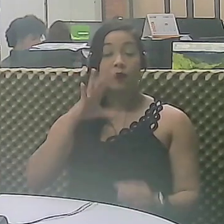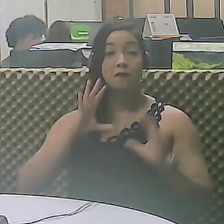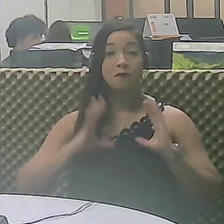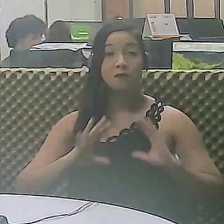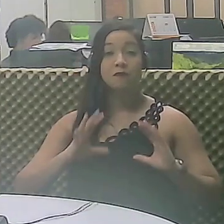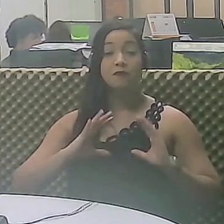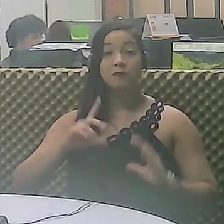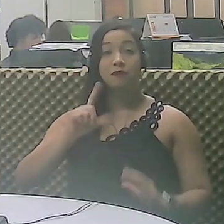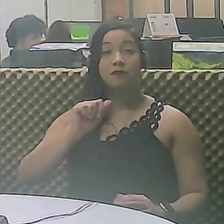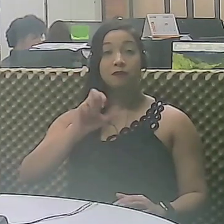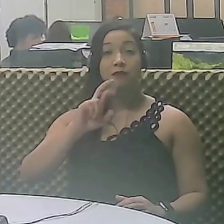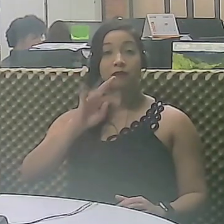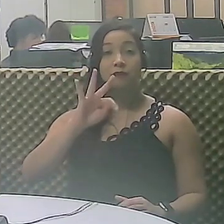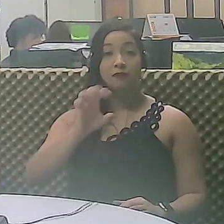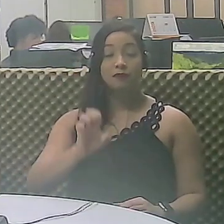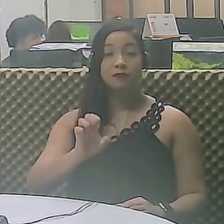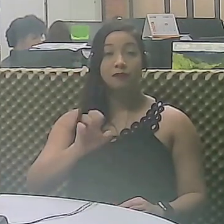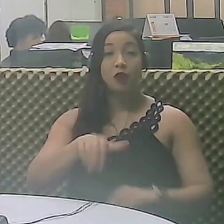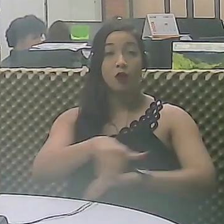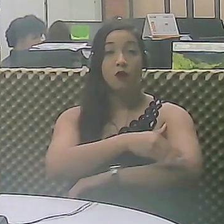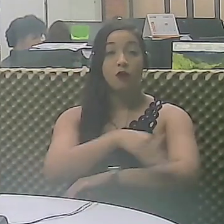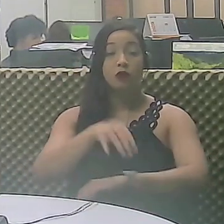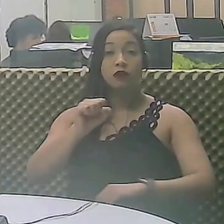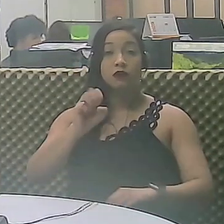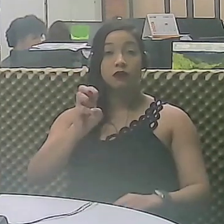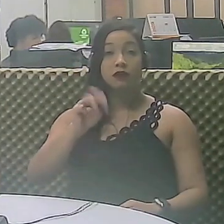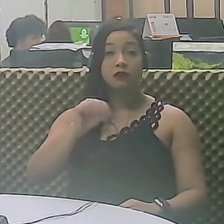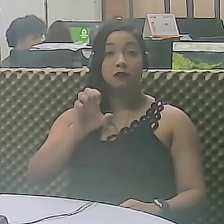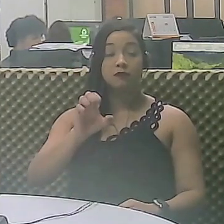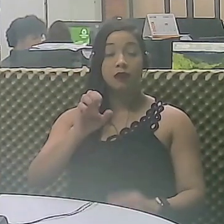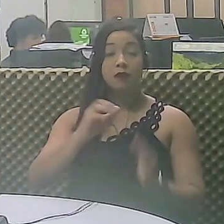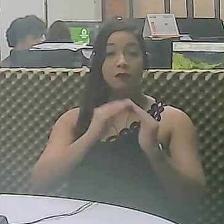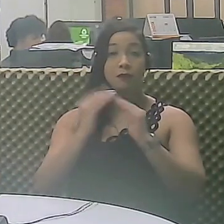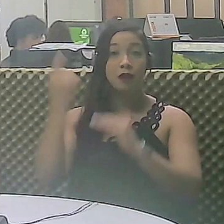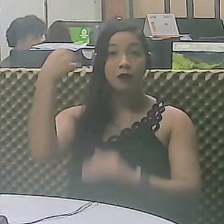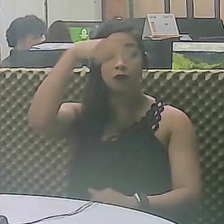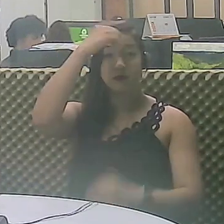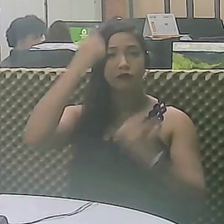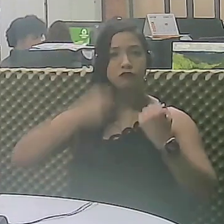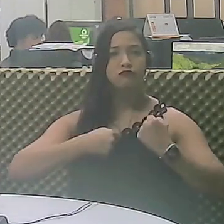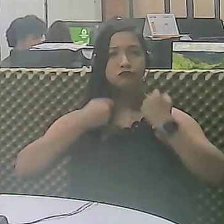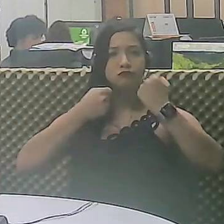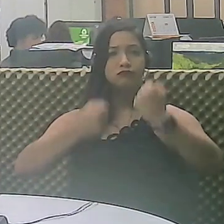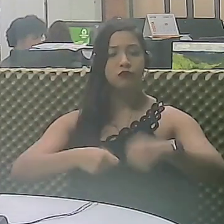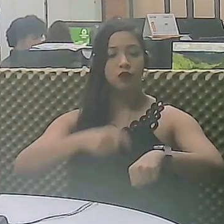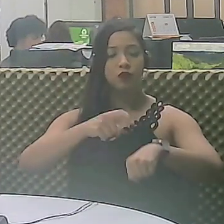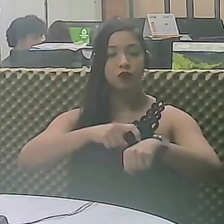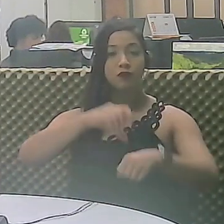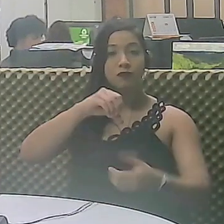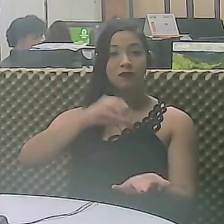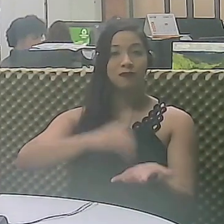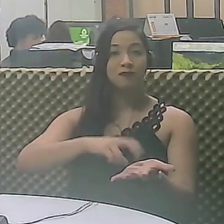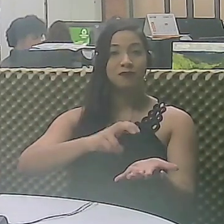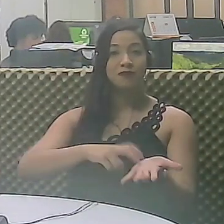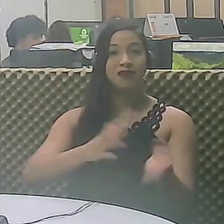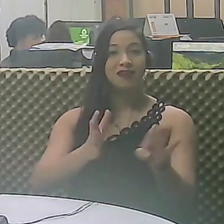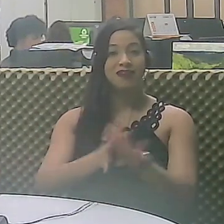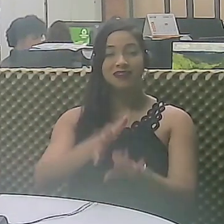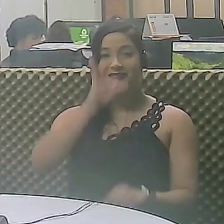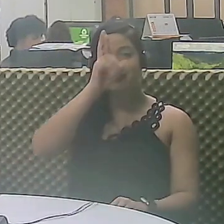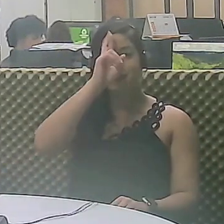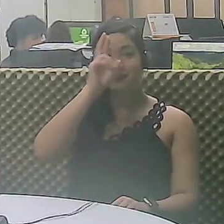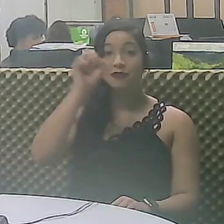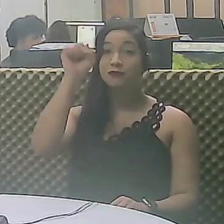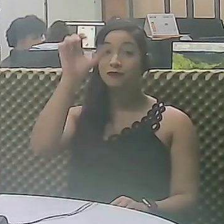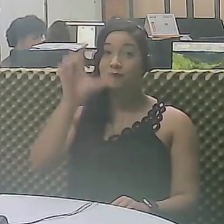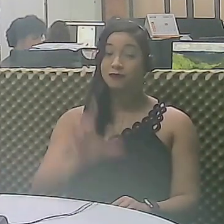Laerte Carrijo, localizada na Avenida Semi Simão, no bairro São Jorge, das 9h ao meio-dia. No setor